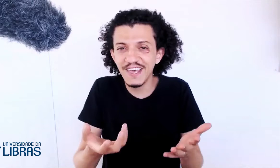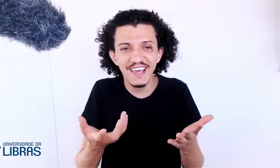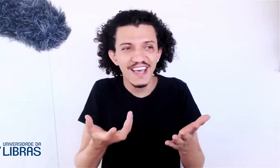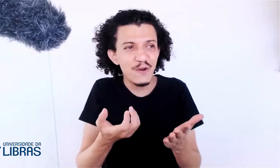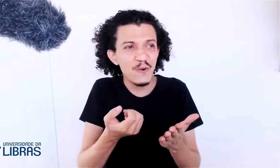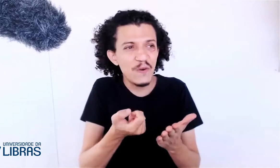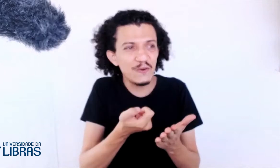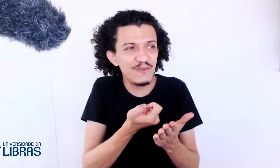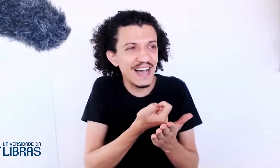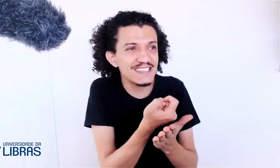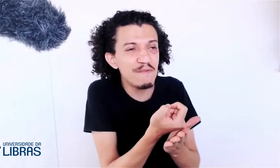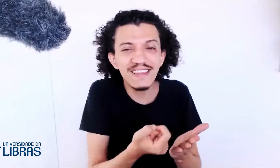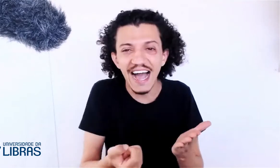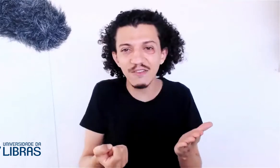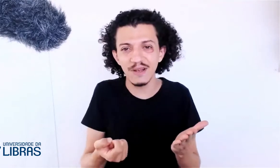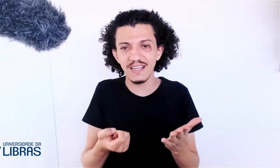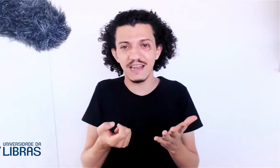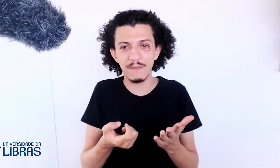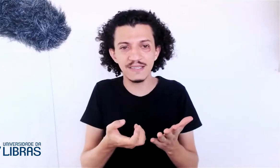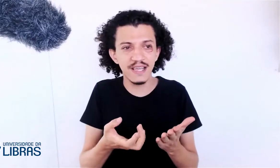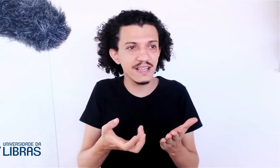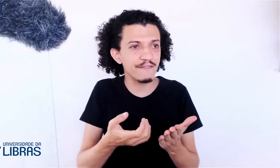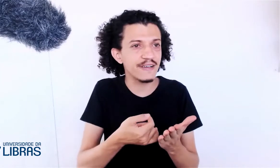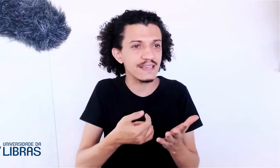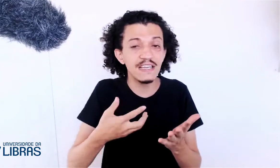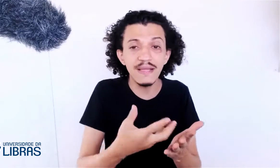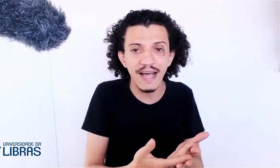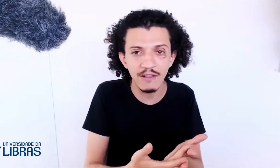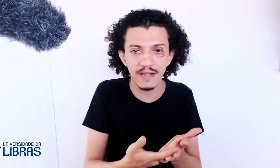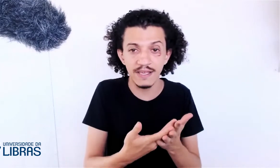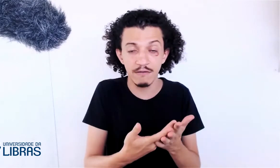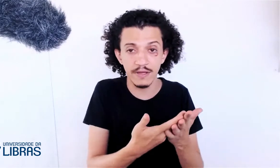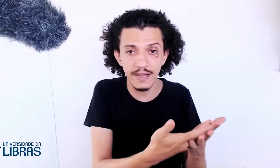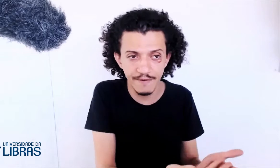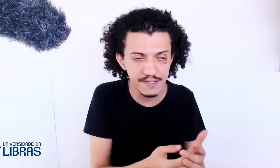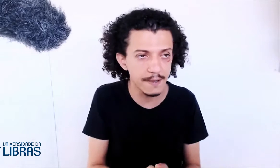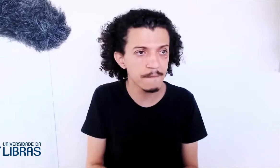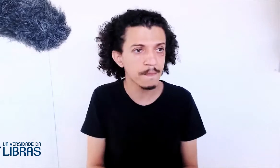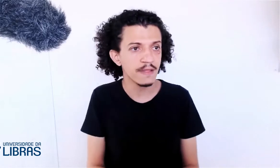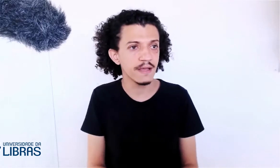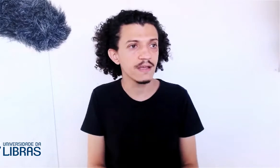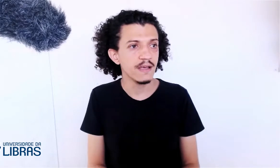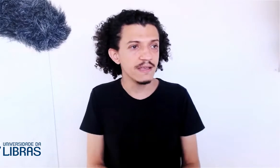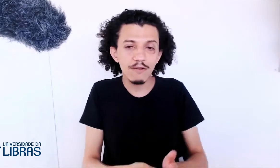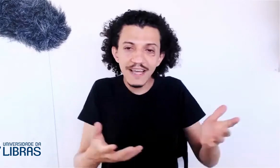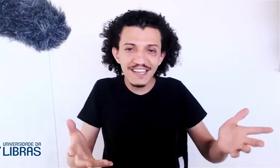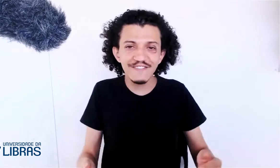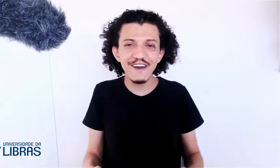que eu ficasse limitado ali na minha escrita, ficasse limitado naquilo que eu queria fazer, né? E a alternativa era o